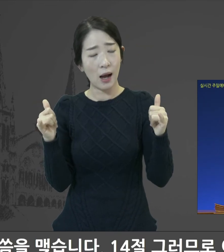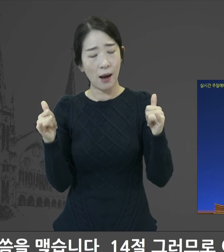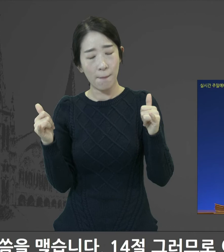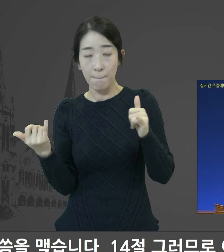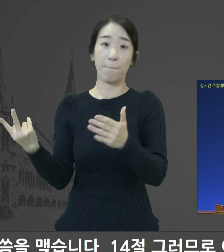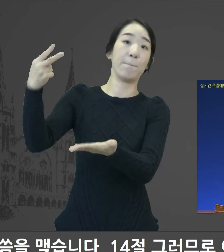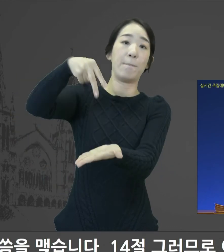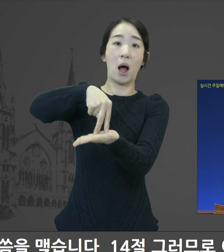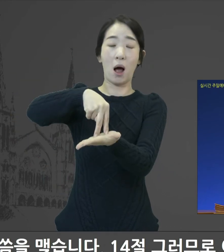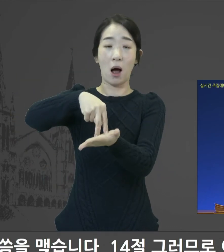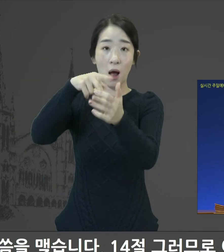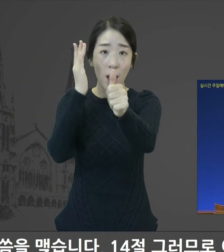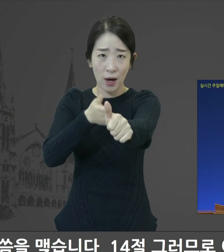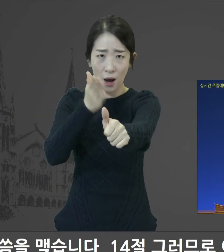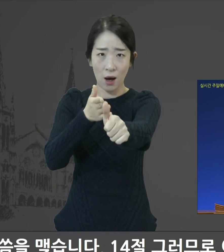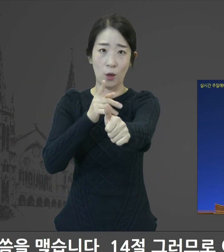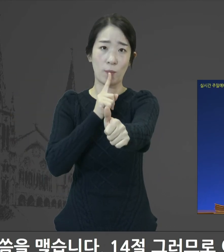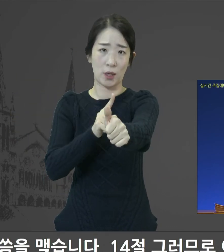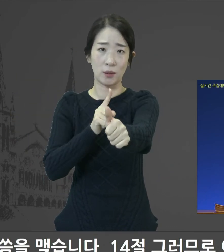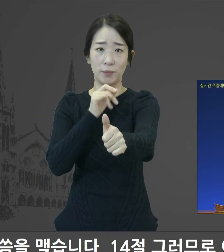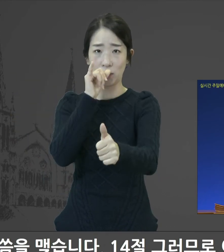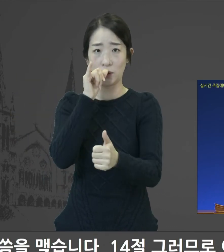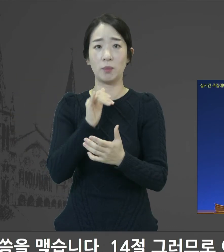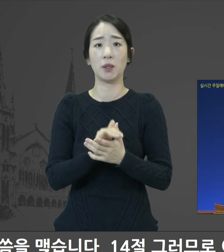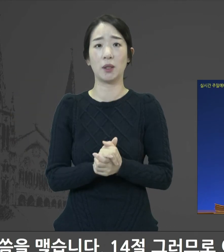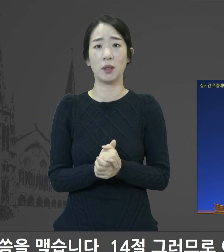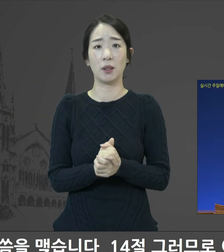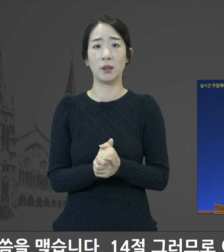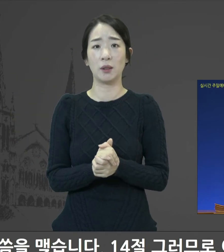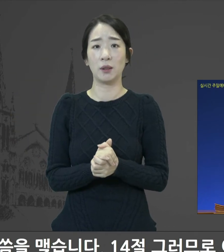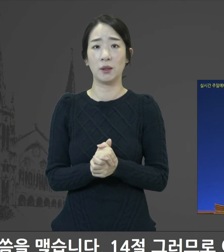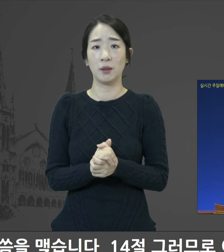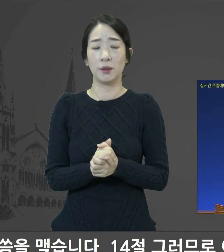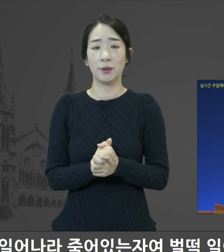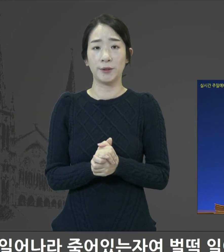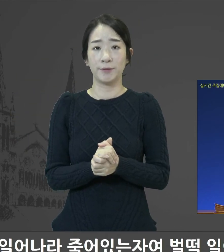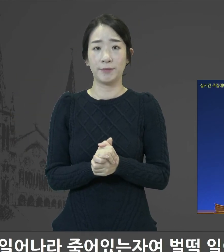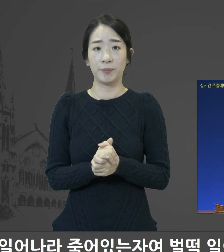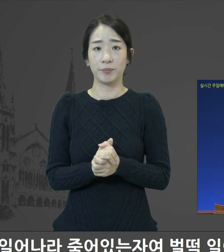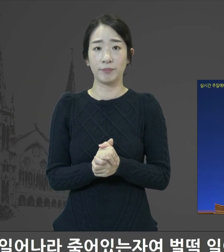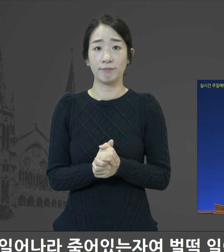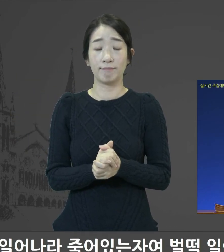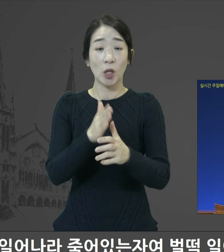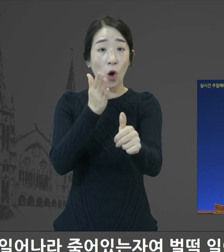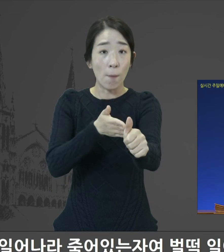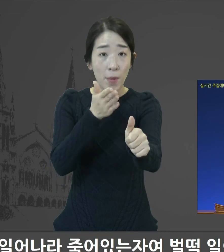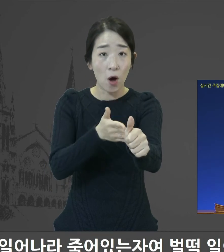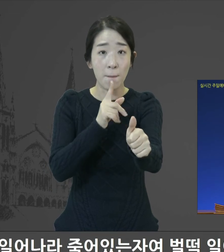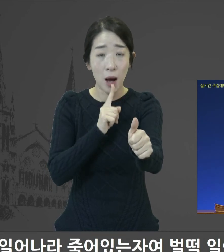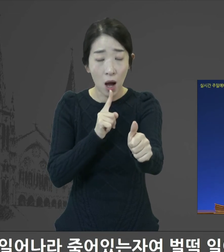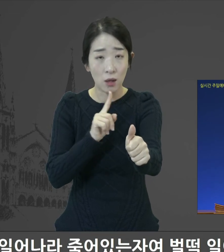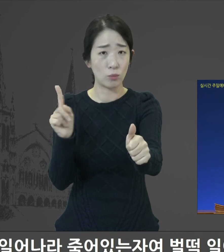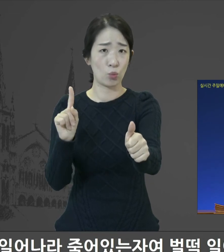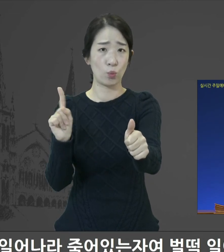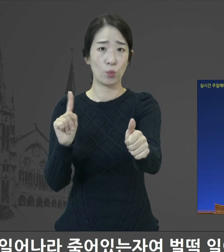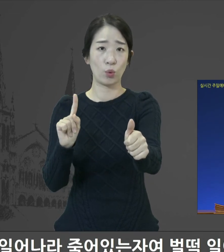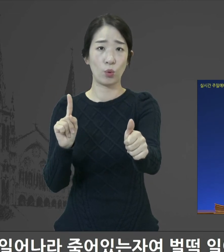벌떡 일어서라 라고 얘기를 하는 겁니다. 여러분, 여기서 권면해 주는 게 뭐냐면요,